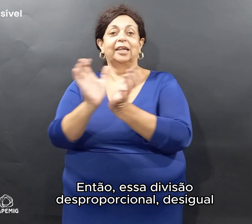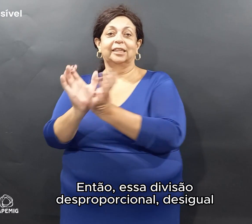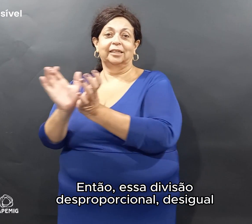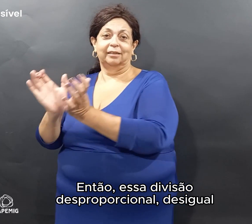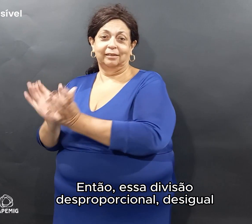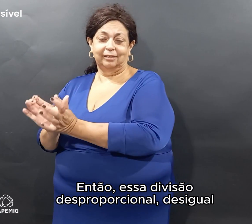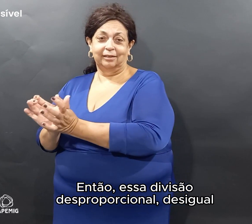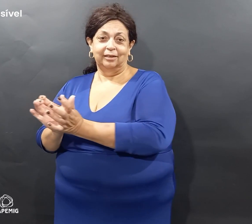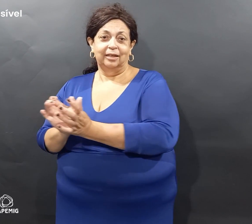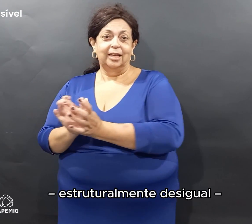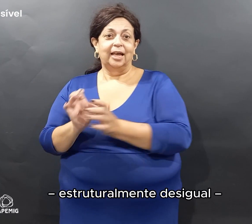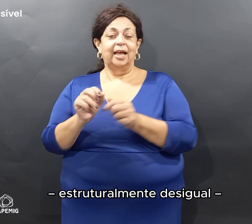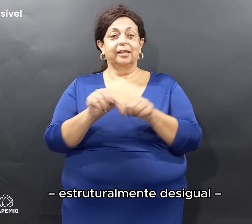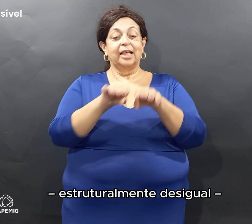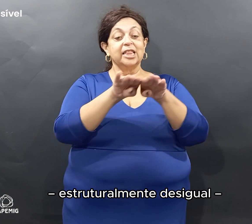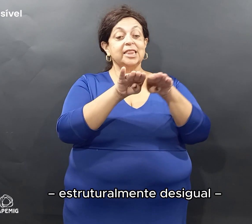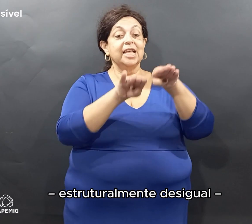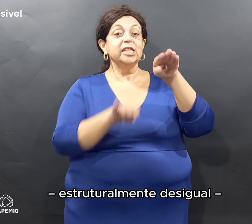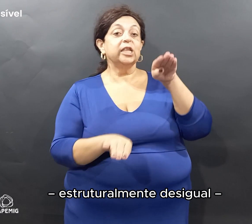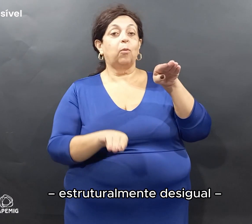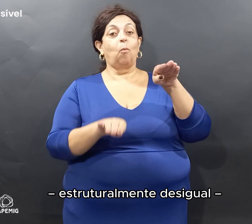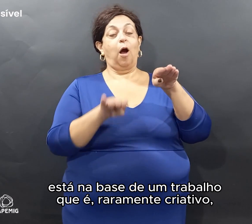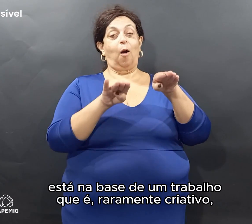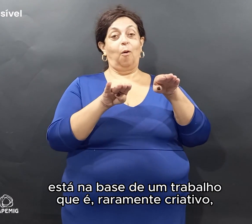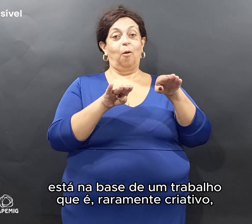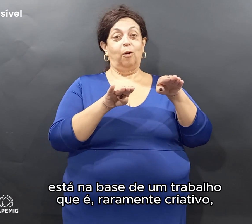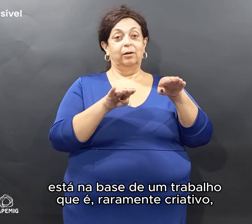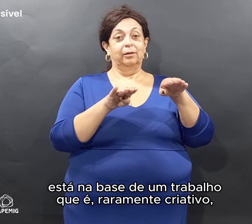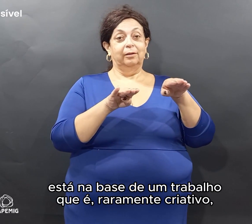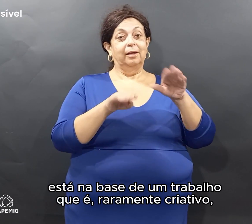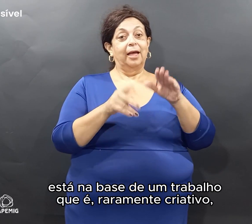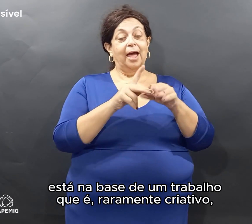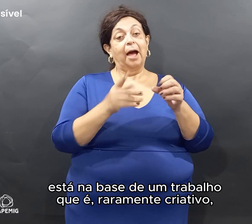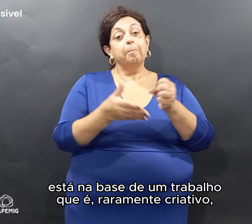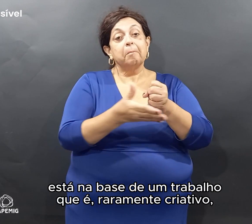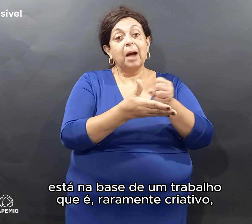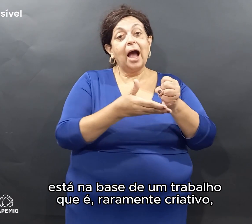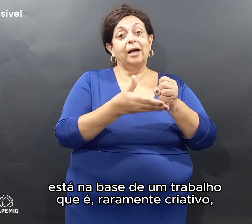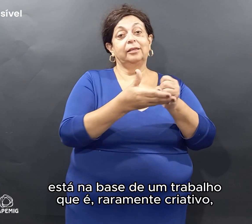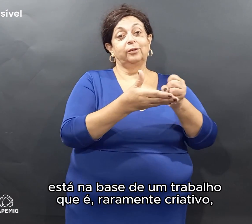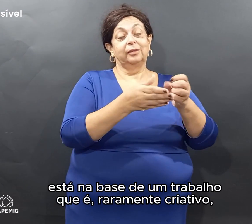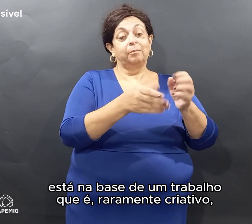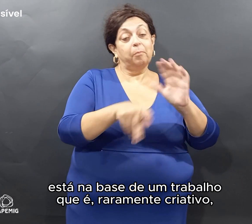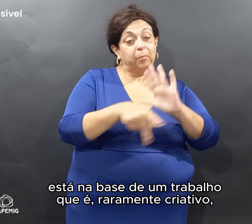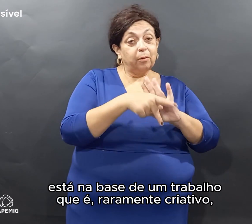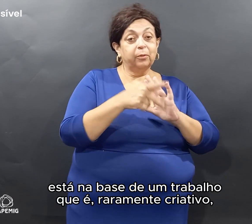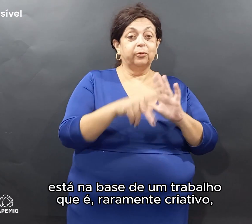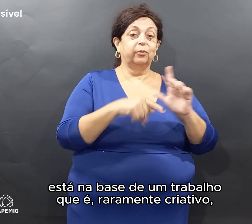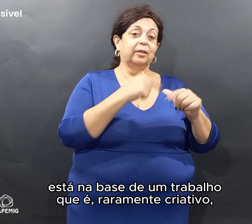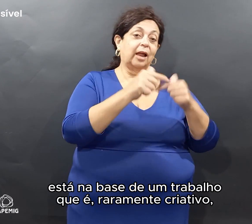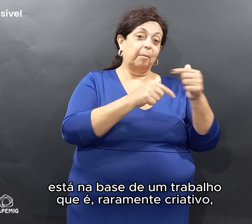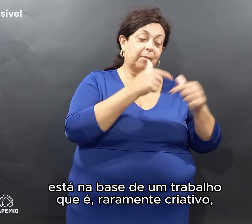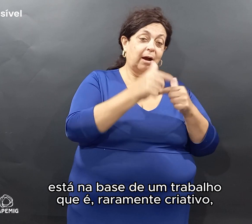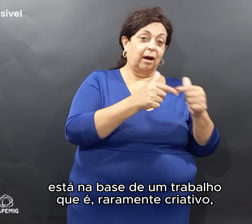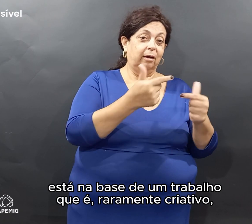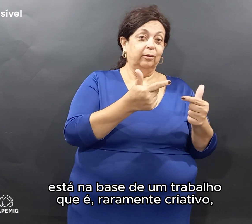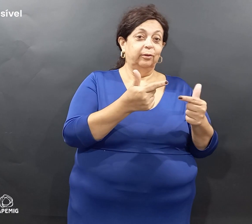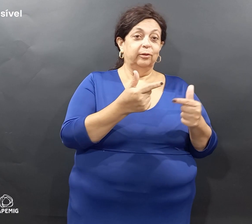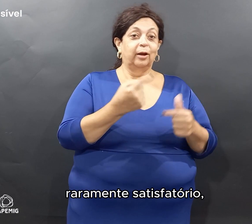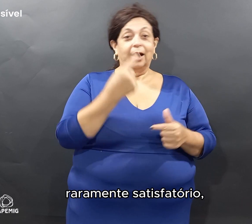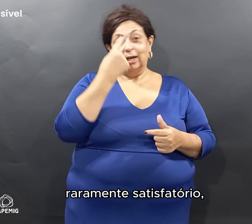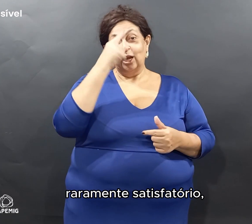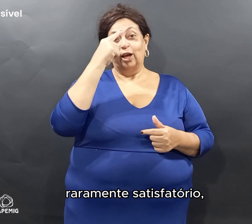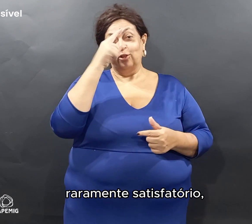desproporcional, desigual, estruturalmente desigual, está na base de um trabalho que é raramente